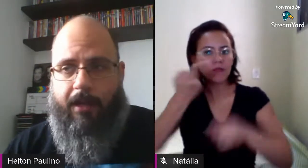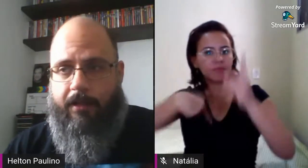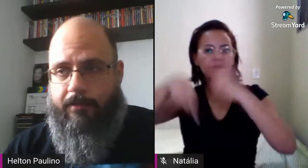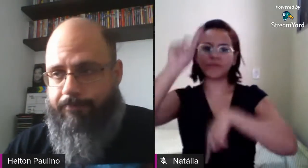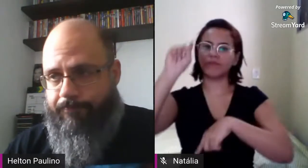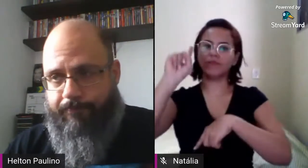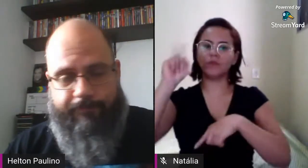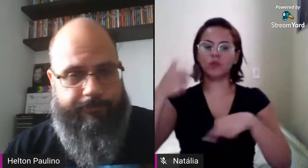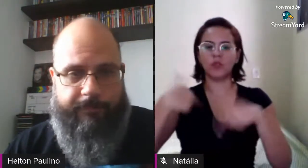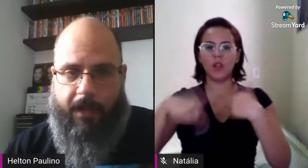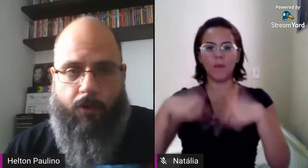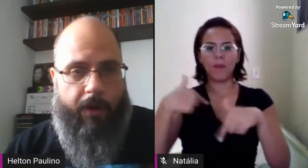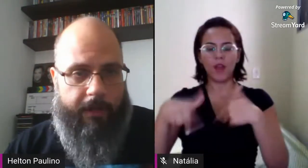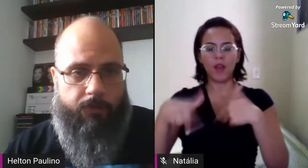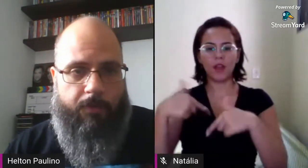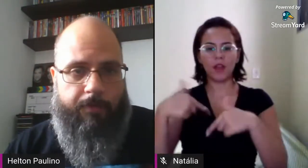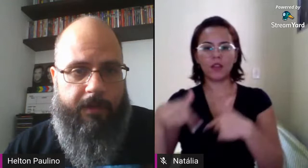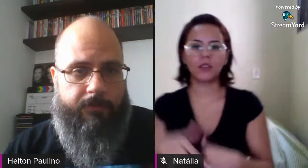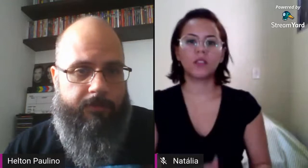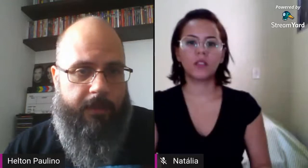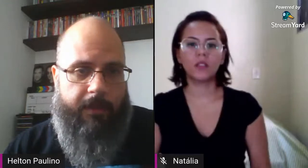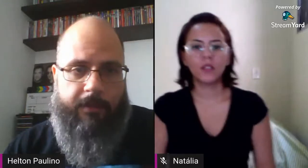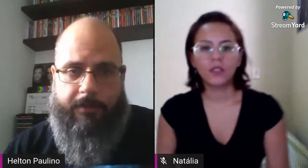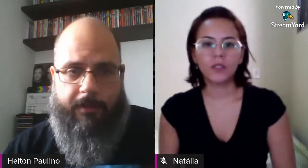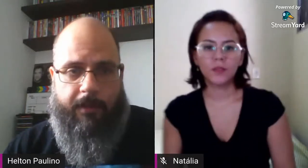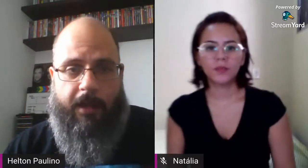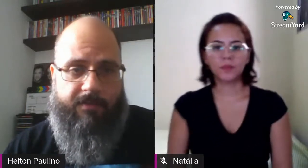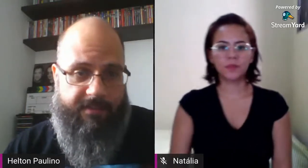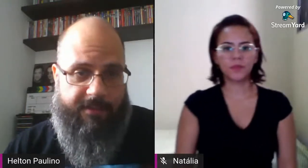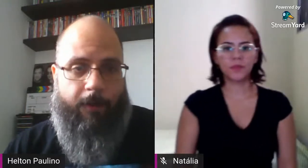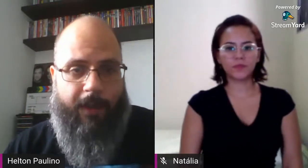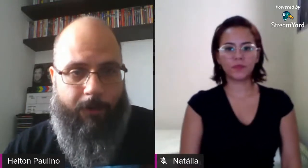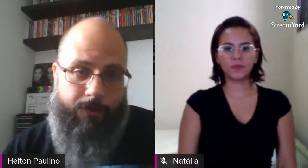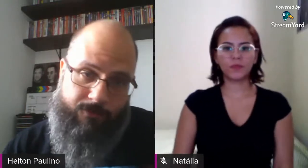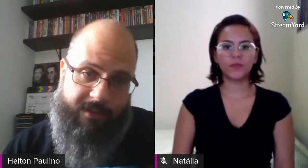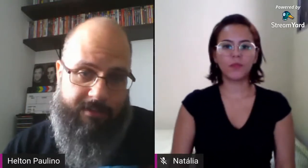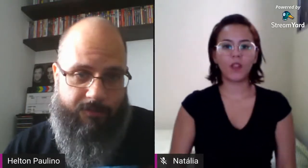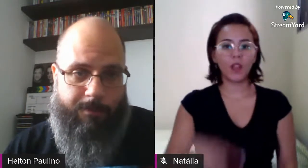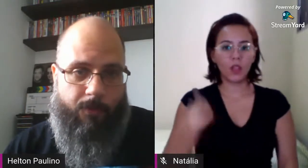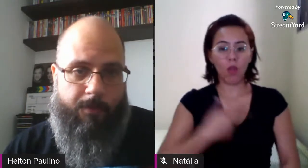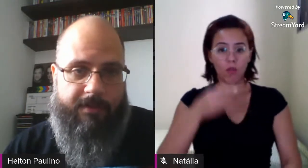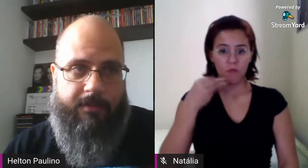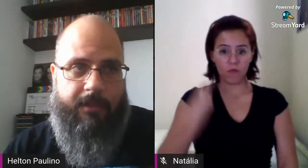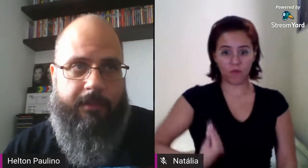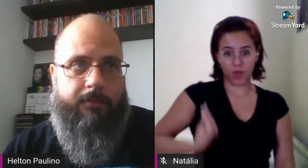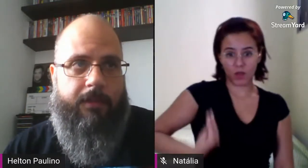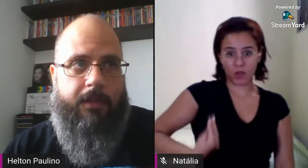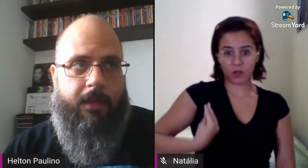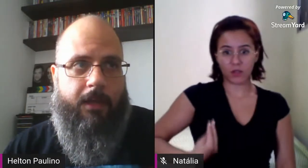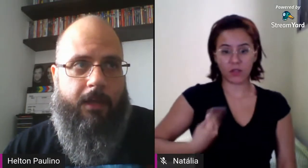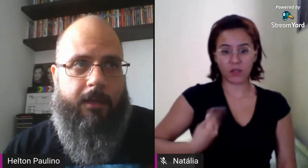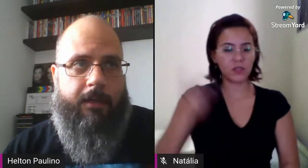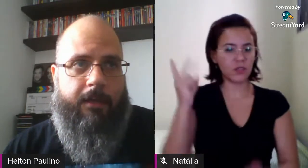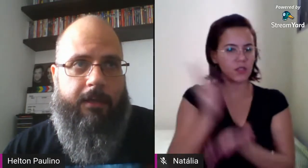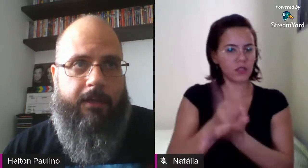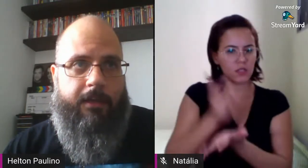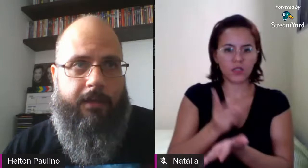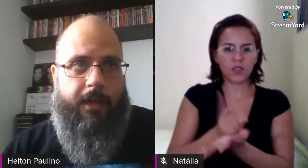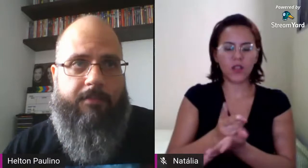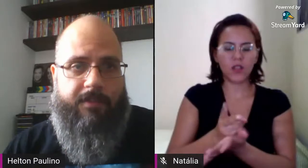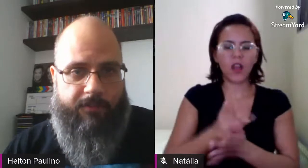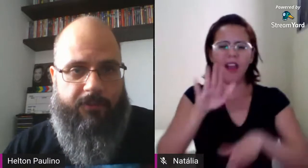histórico ocorre a todo momento, né? Às vezes caudaloso, às vezes um pouco mais lento,